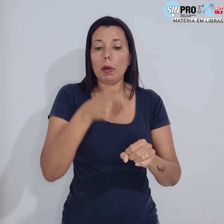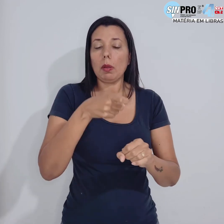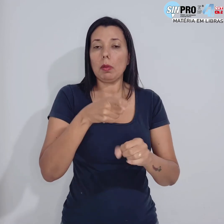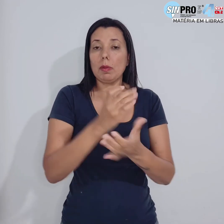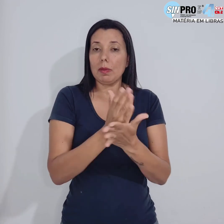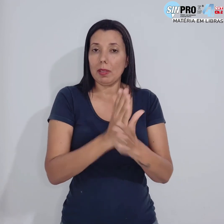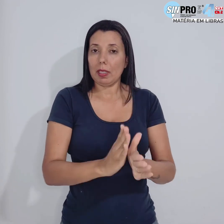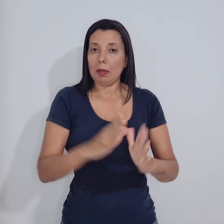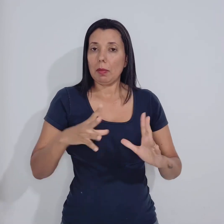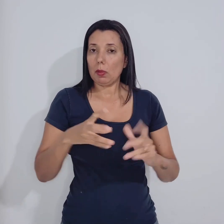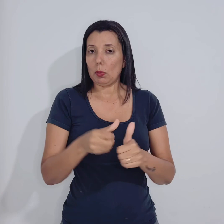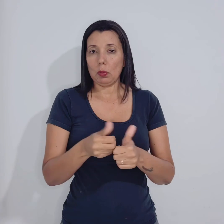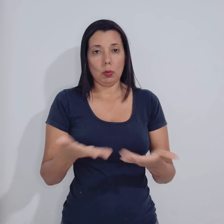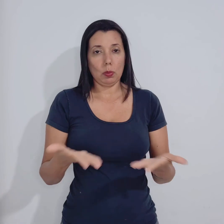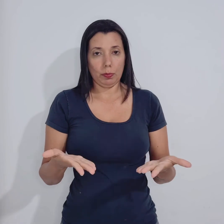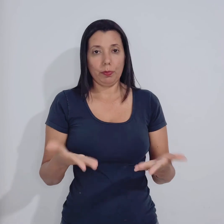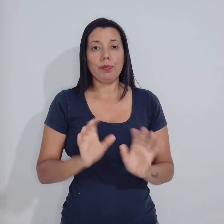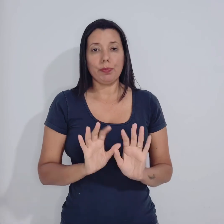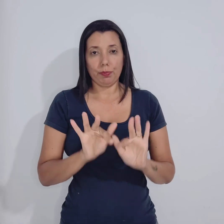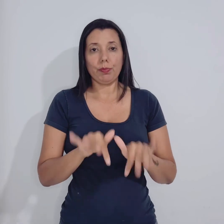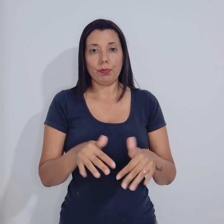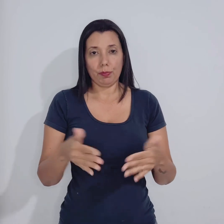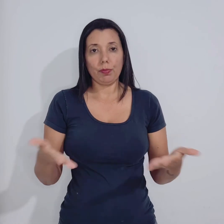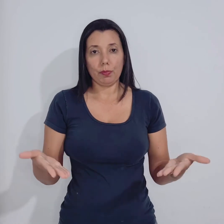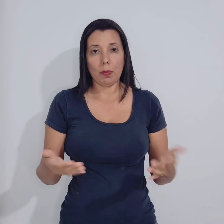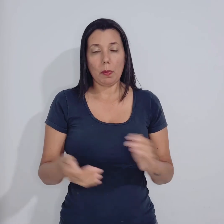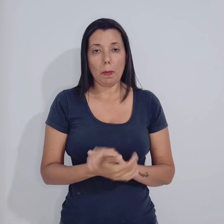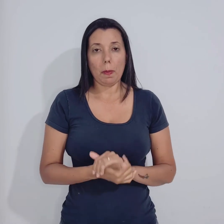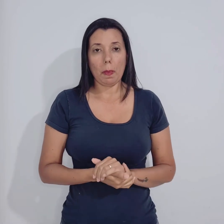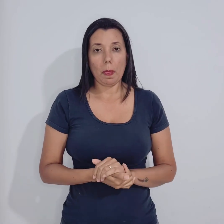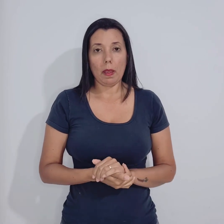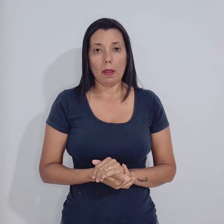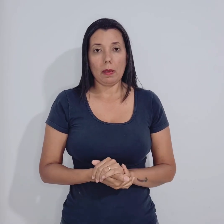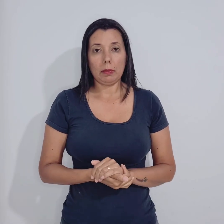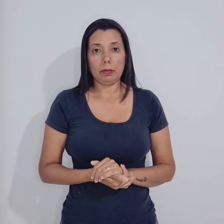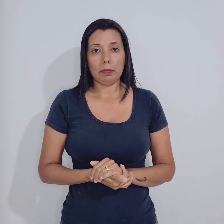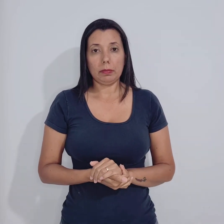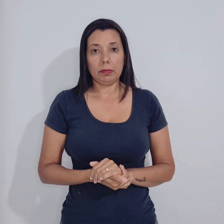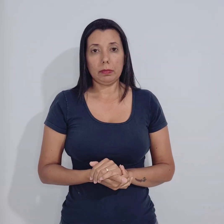nesses lugares há vida de todo tipo. Pessoas, flora, fauna, que nos mantém vivos,